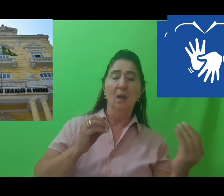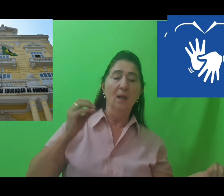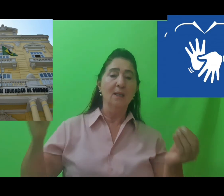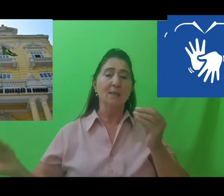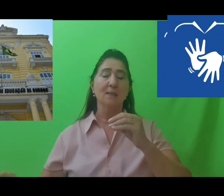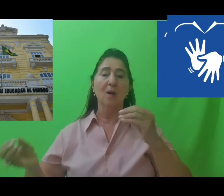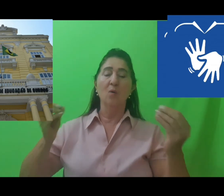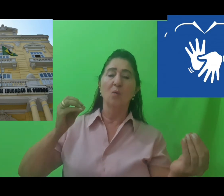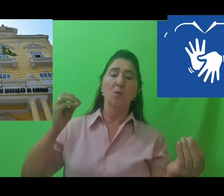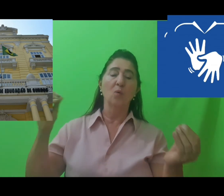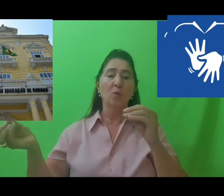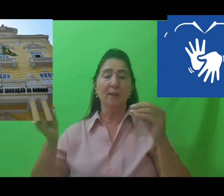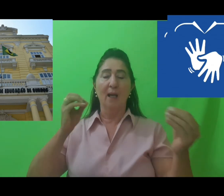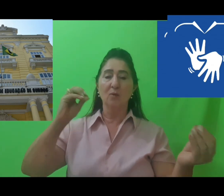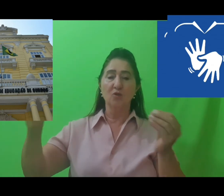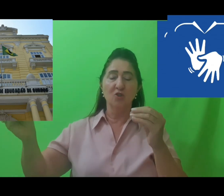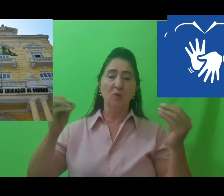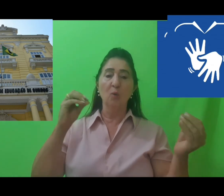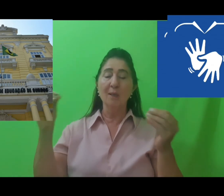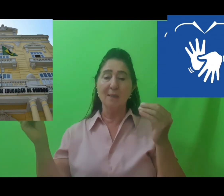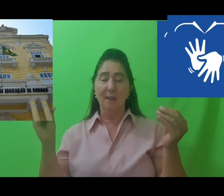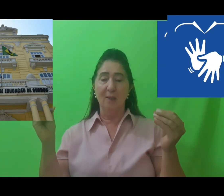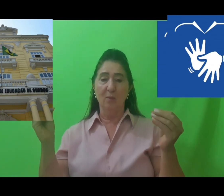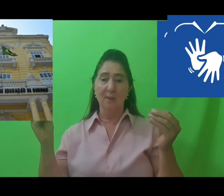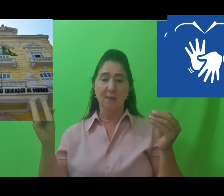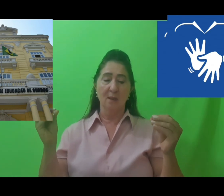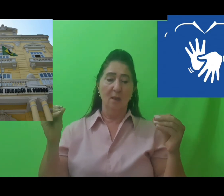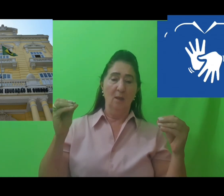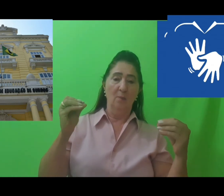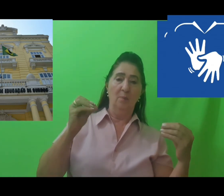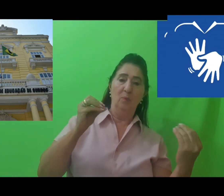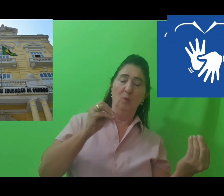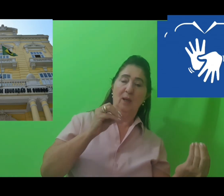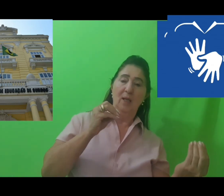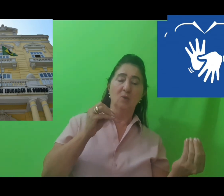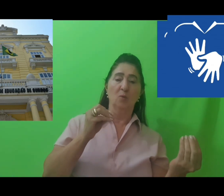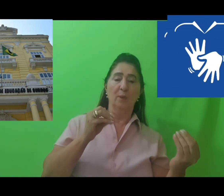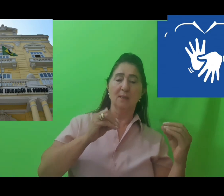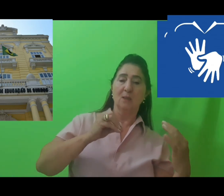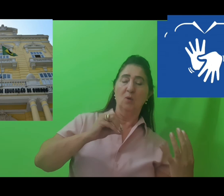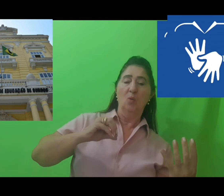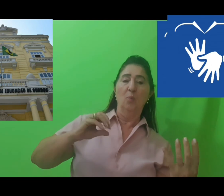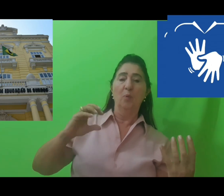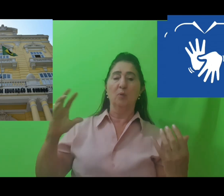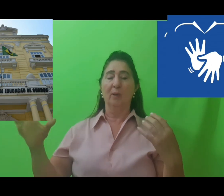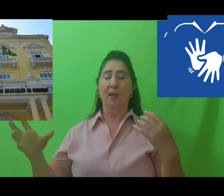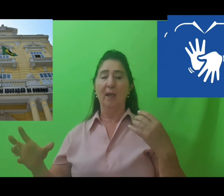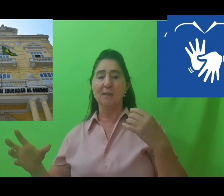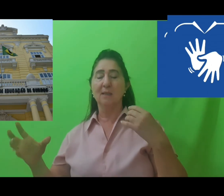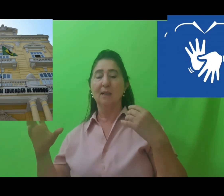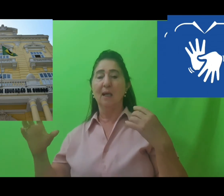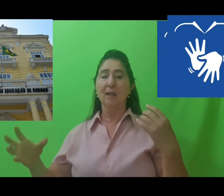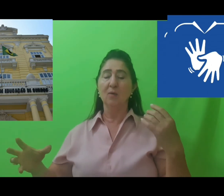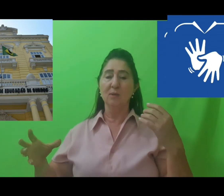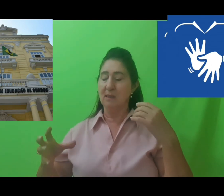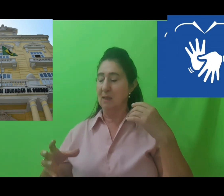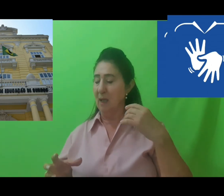que são o contato de duas línguas. No caso do Brasil, o português e a língua de